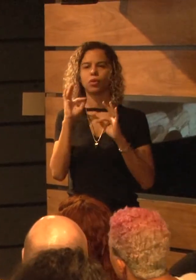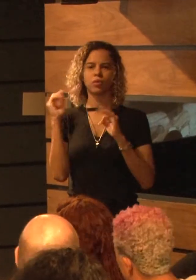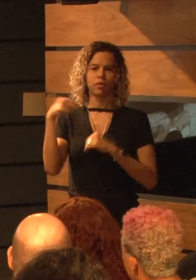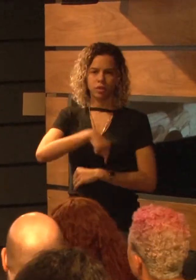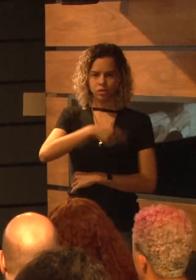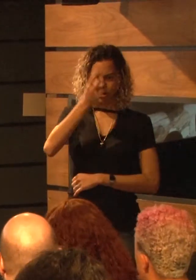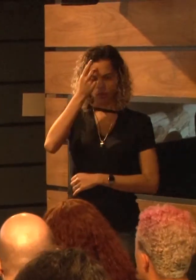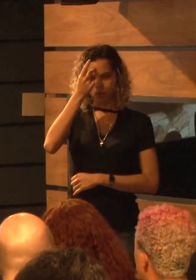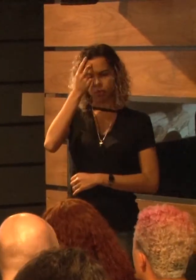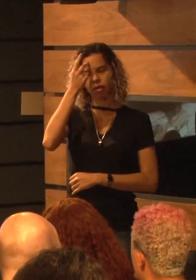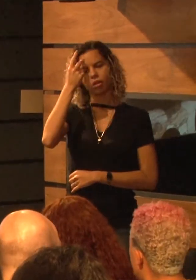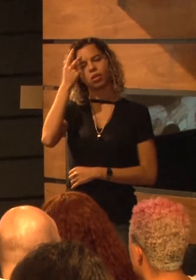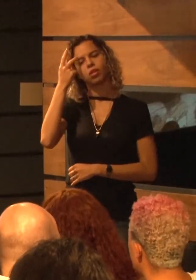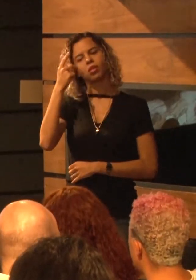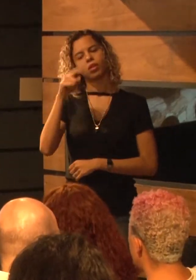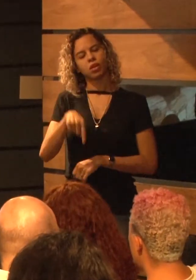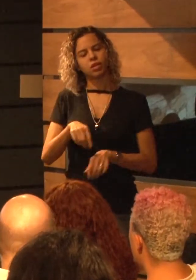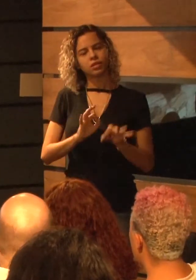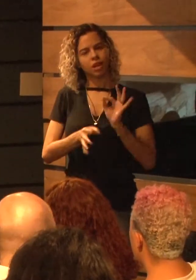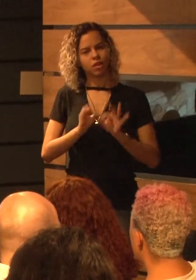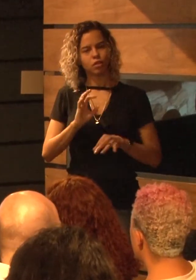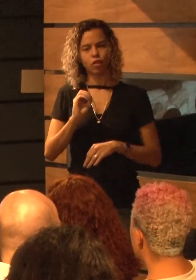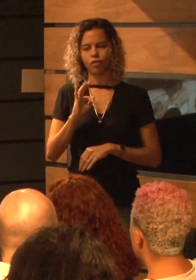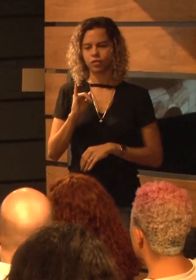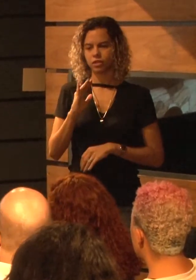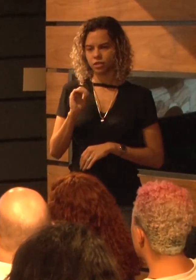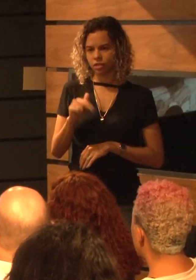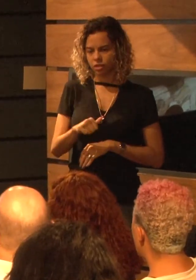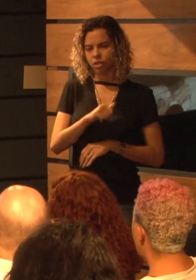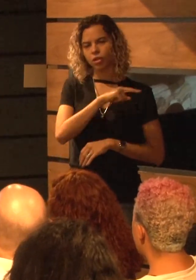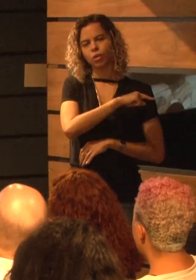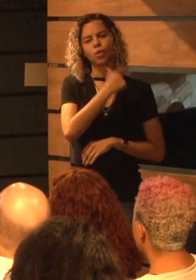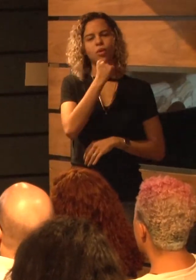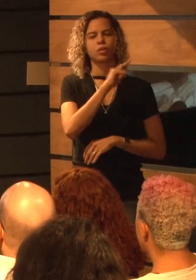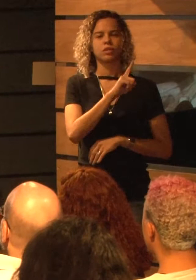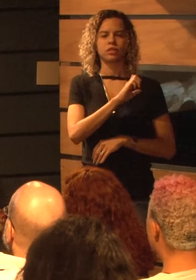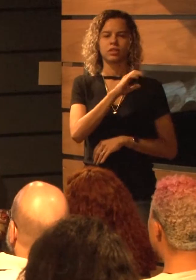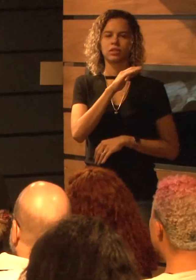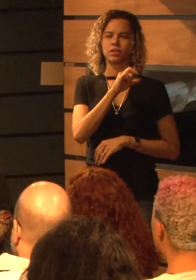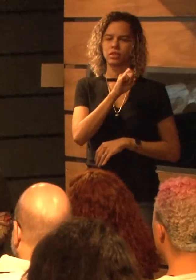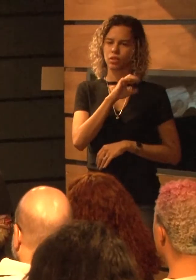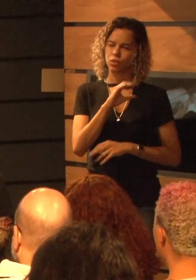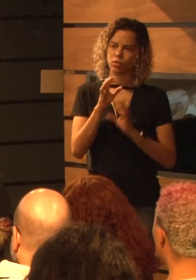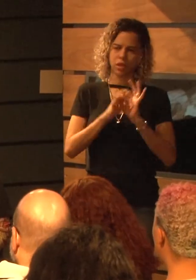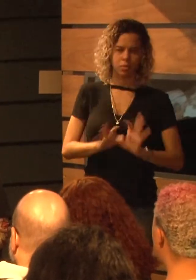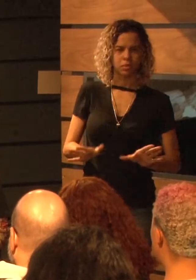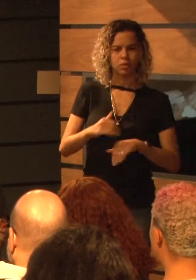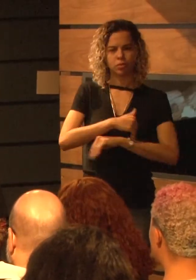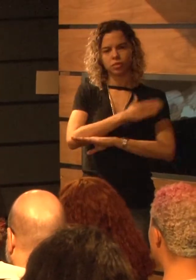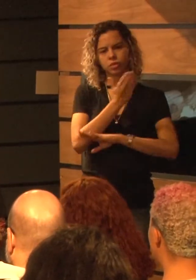faço no Teatro Oficina, que o Zé Celso cedeu lindamente uma manhã inteira.